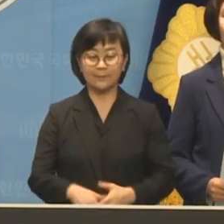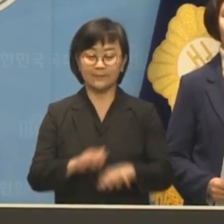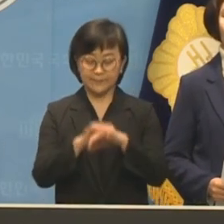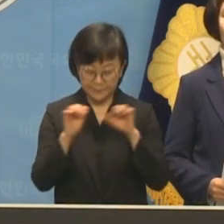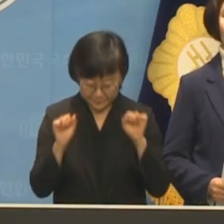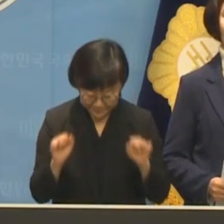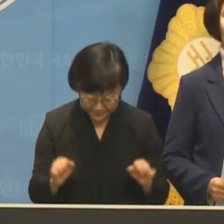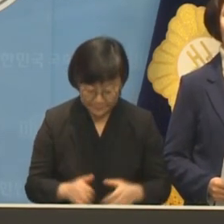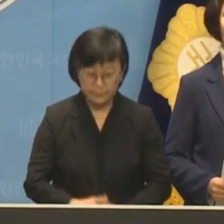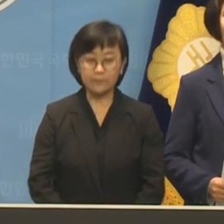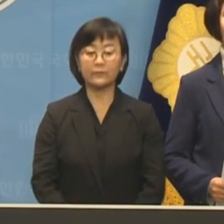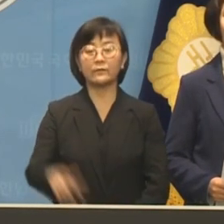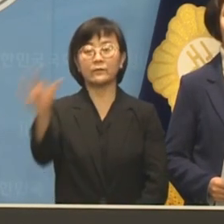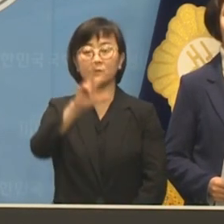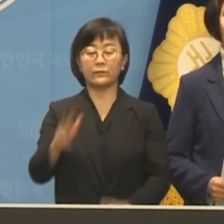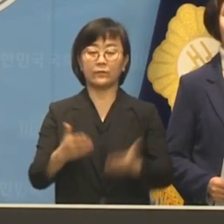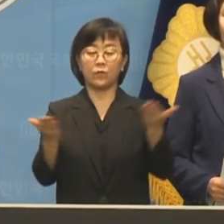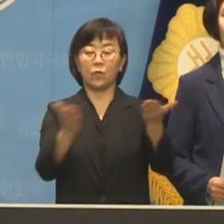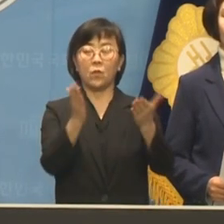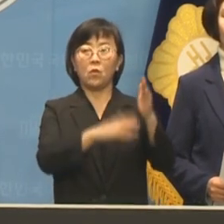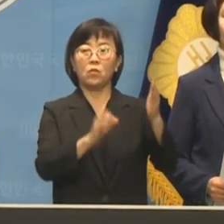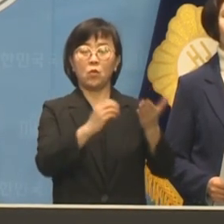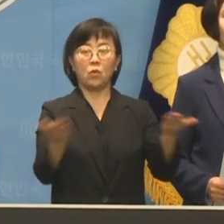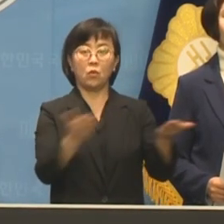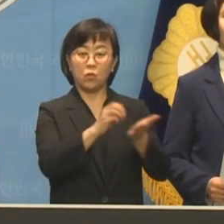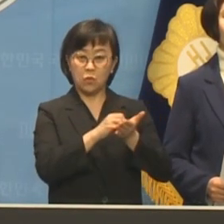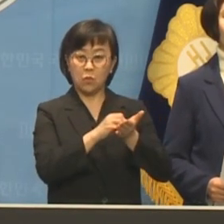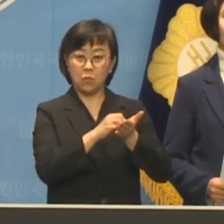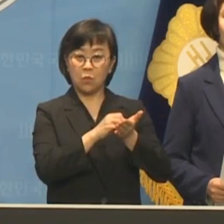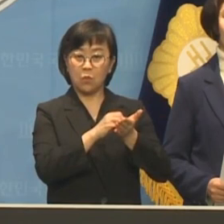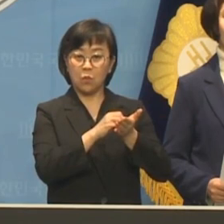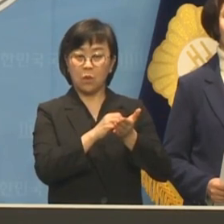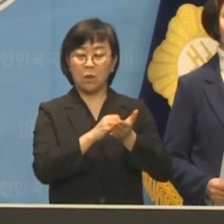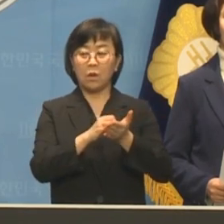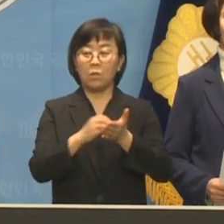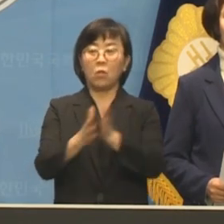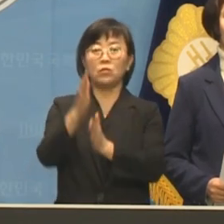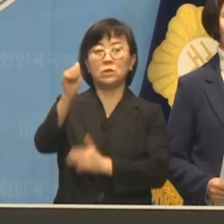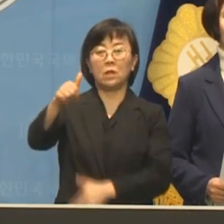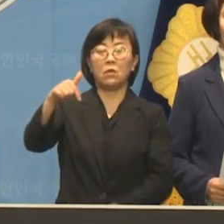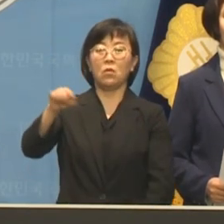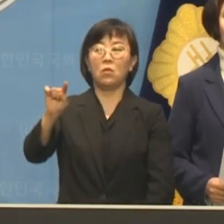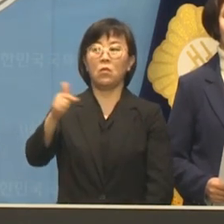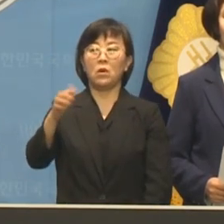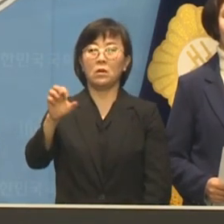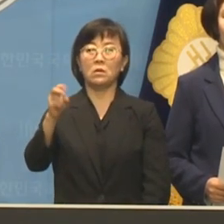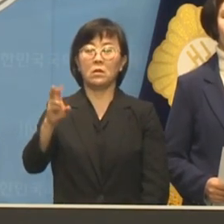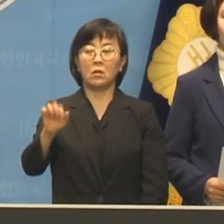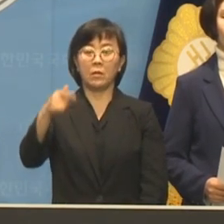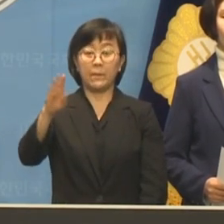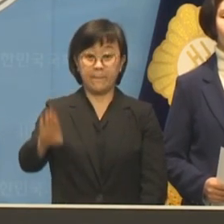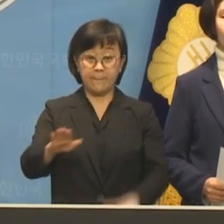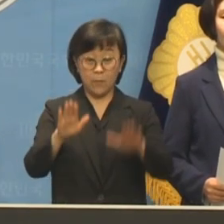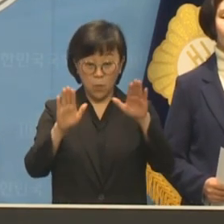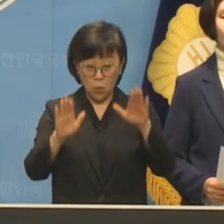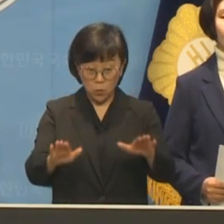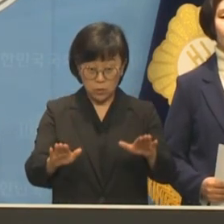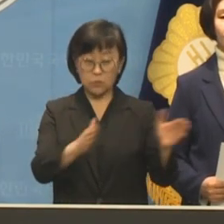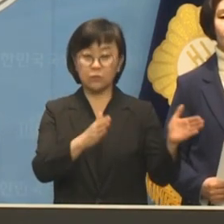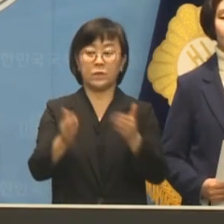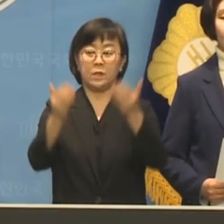안녕하십니까. 전국 공무원 노동조합 본부장 권영각입니다. 먼저 이 자리를 마련해